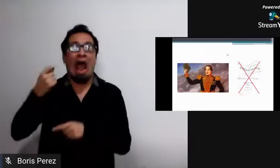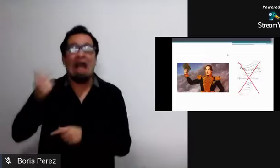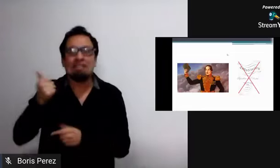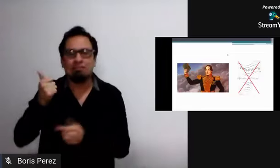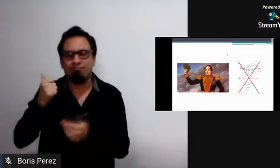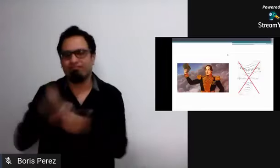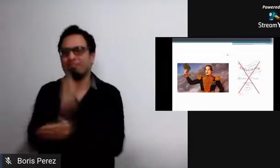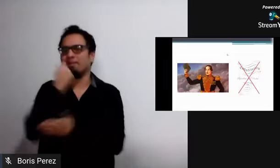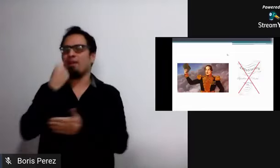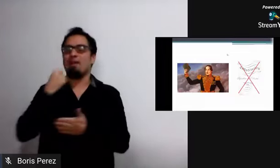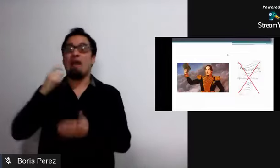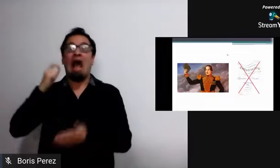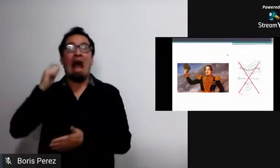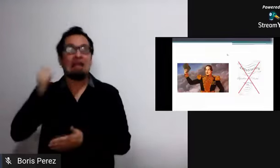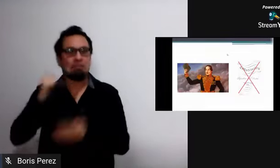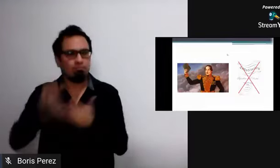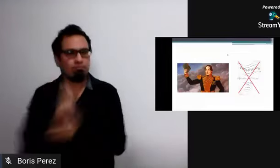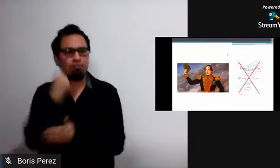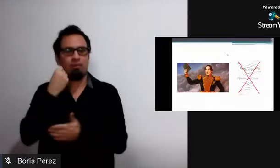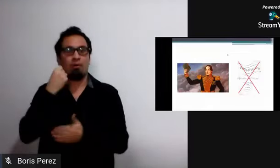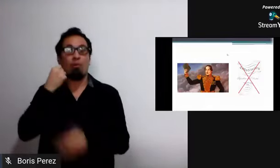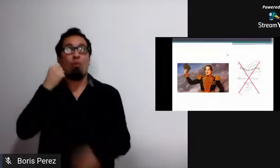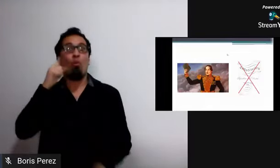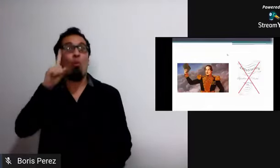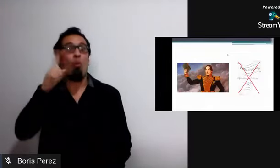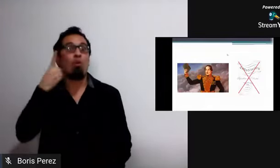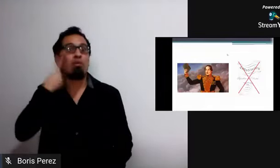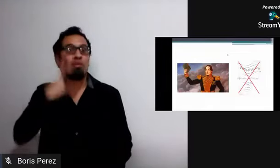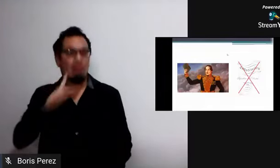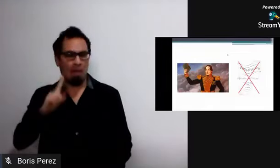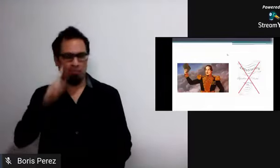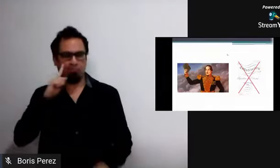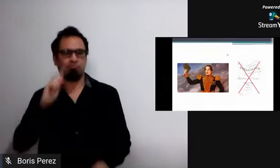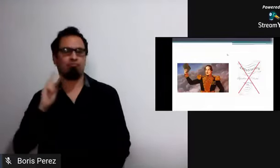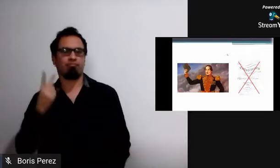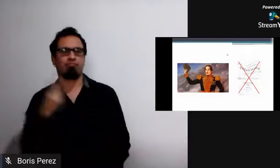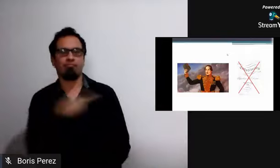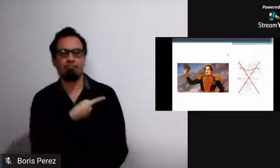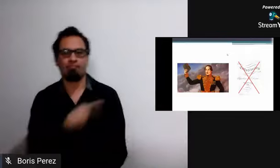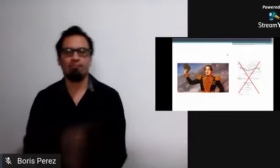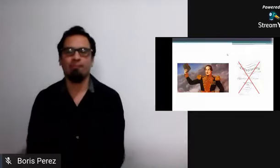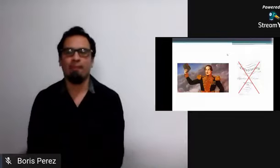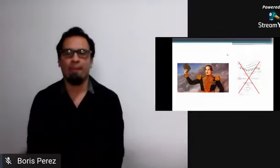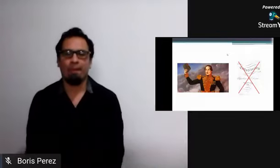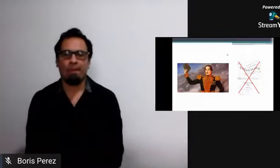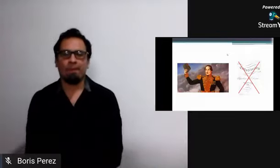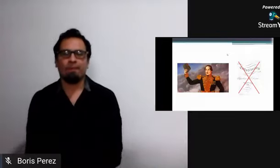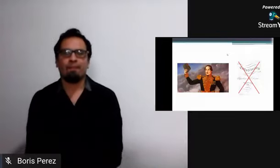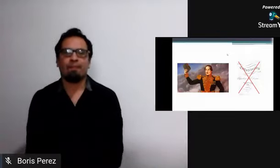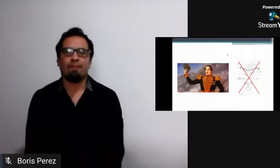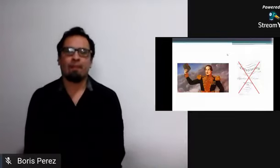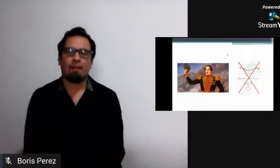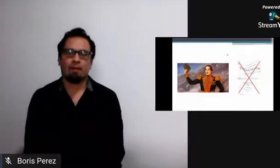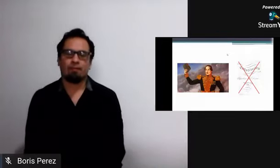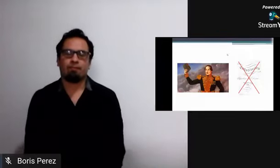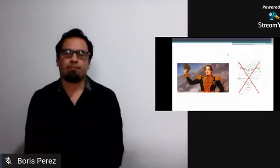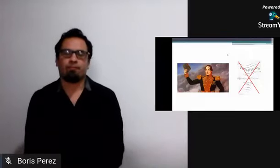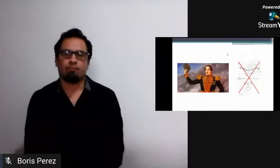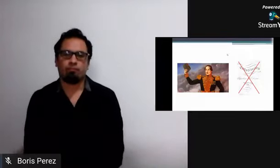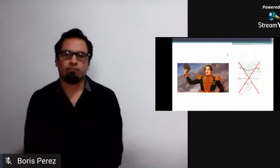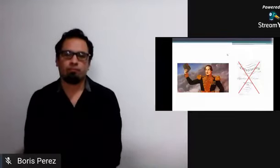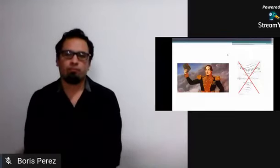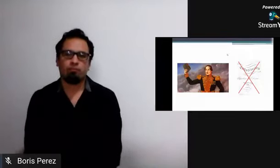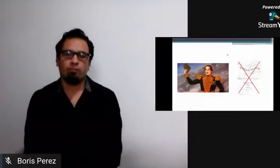gestando una revolución en contra de Bolívar que buscaba asesinarlo. Y un día, siguiente por